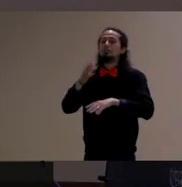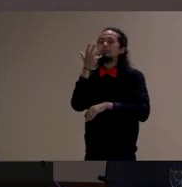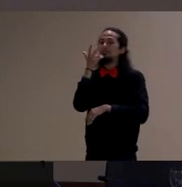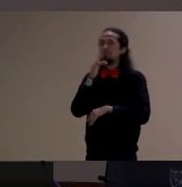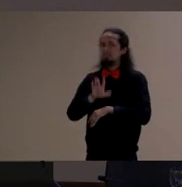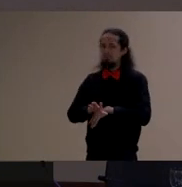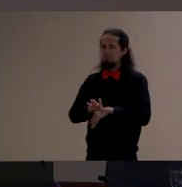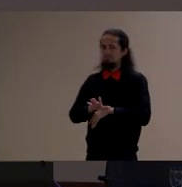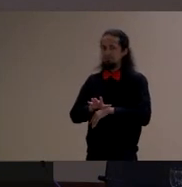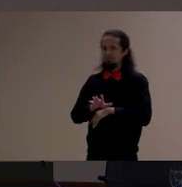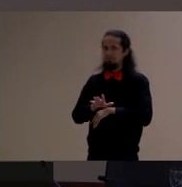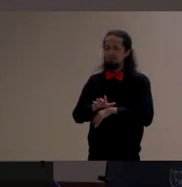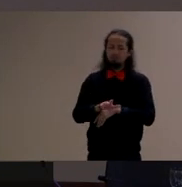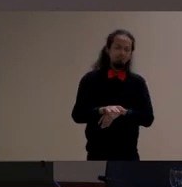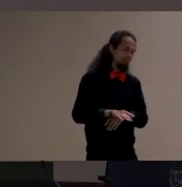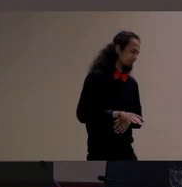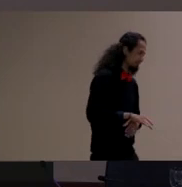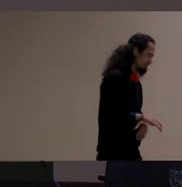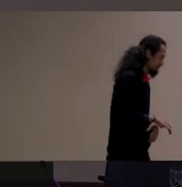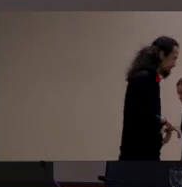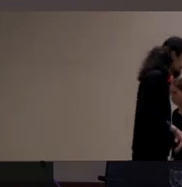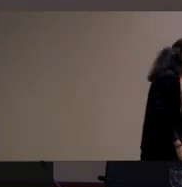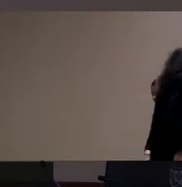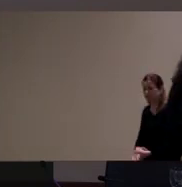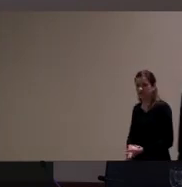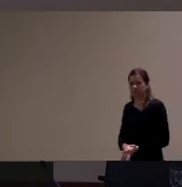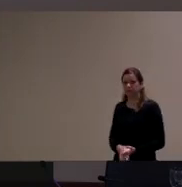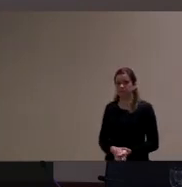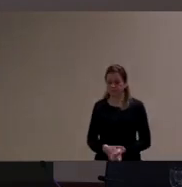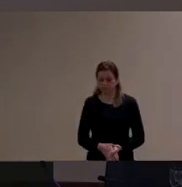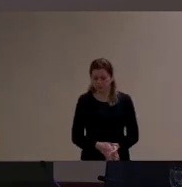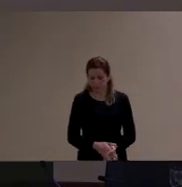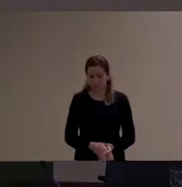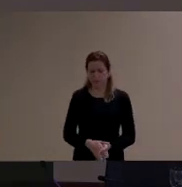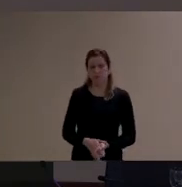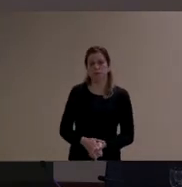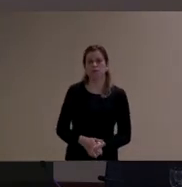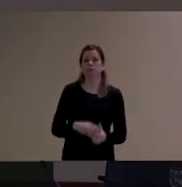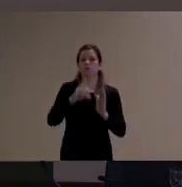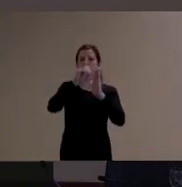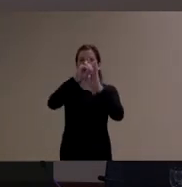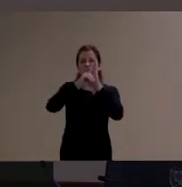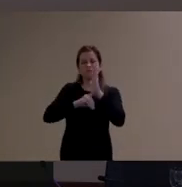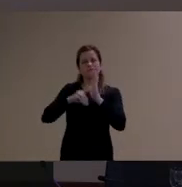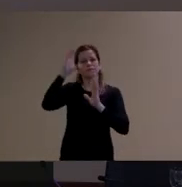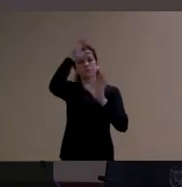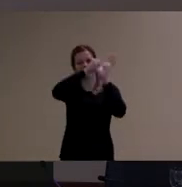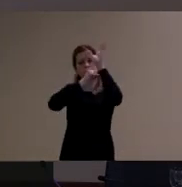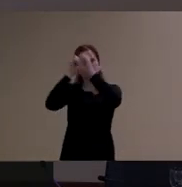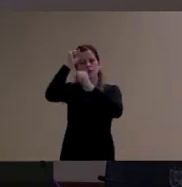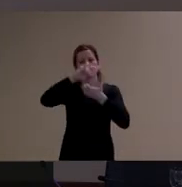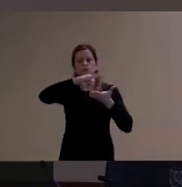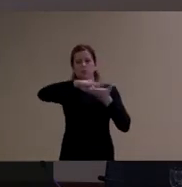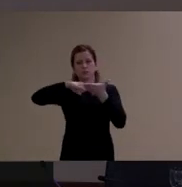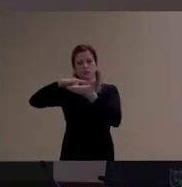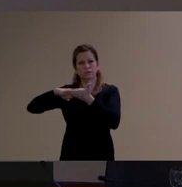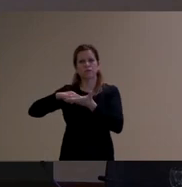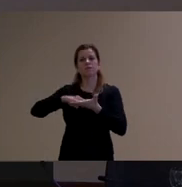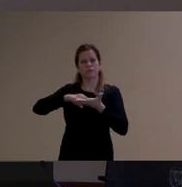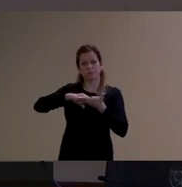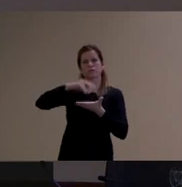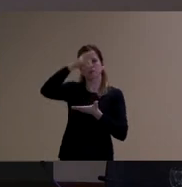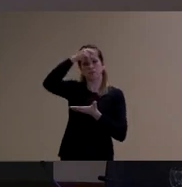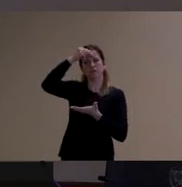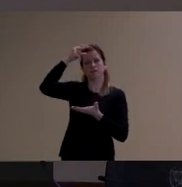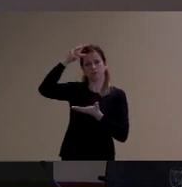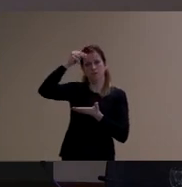quem é esses é direitos de aprendizagem por mais que nos documentos da rede nós não utilizamos